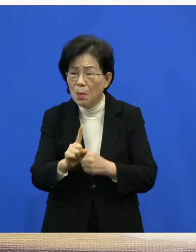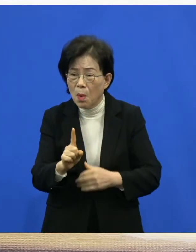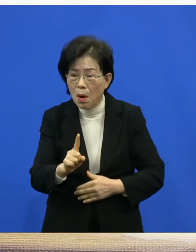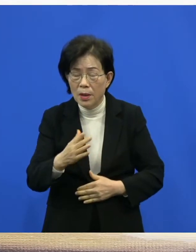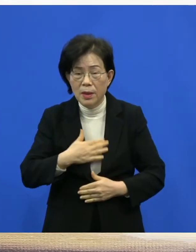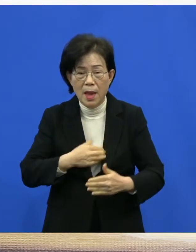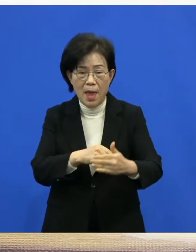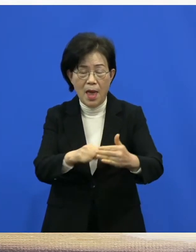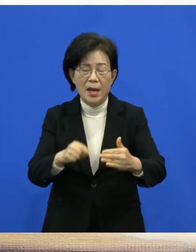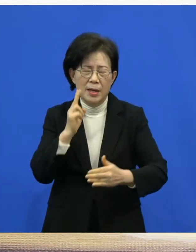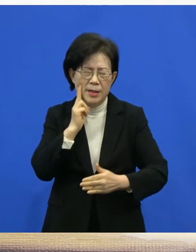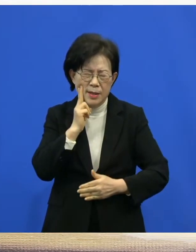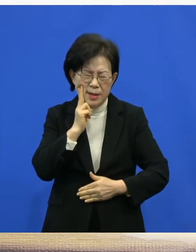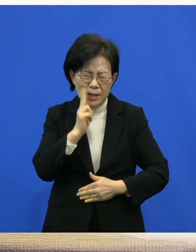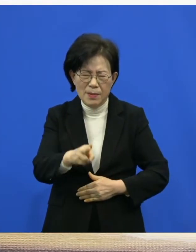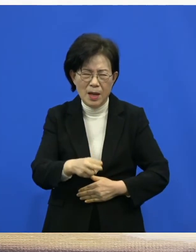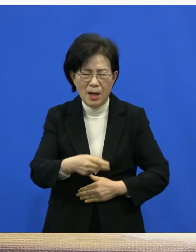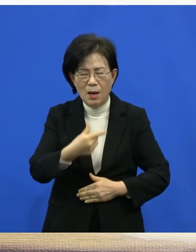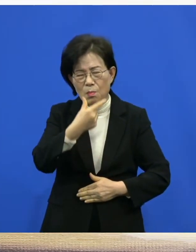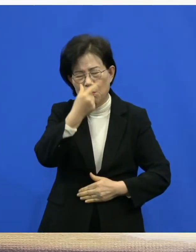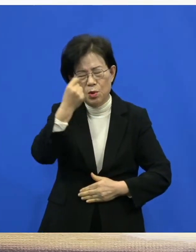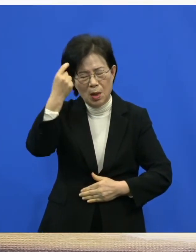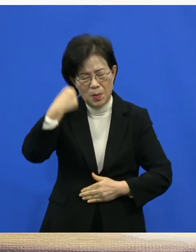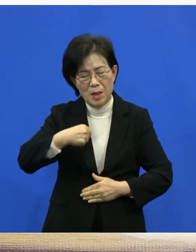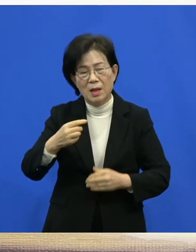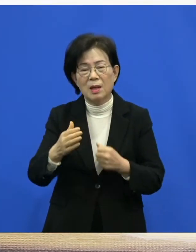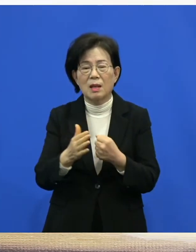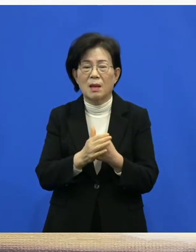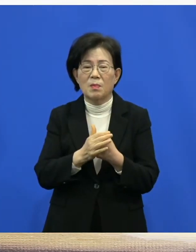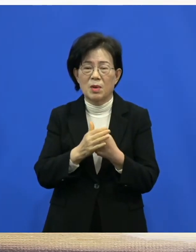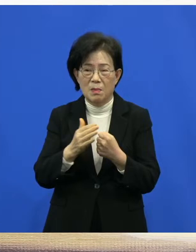내 안에 심각한 결핍이 있기 때문에.